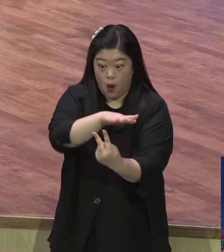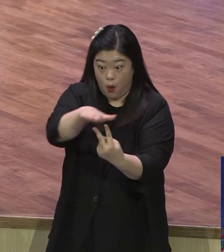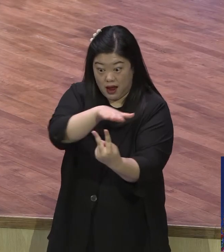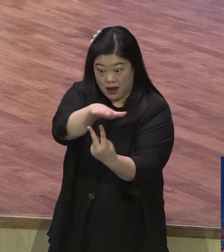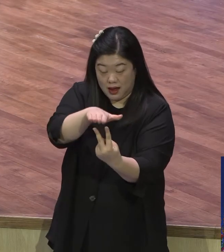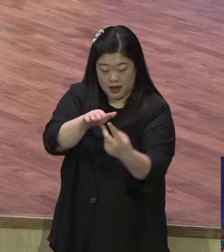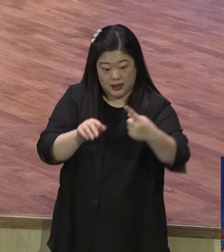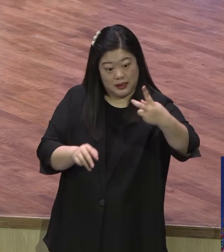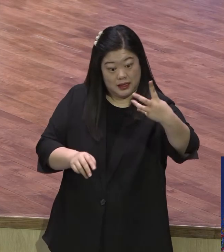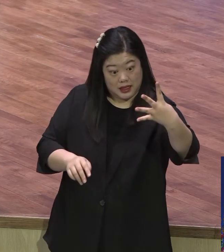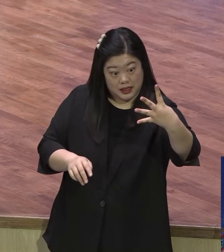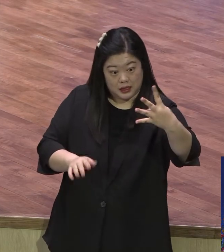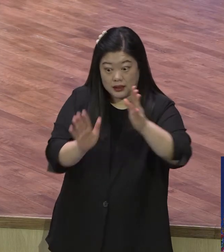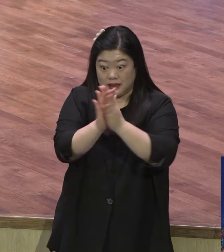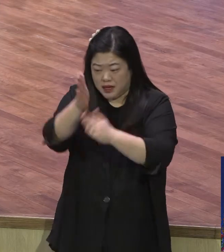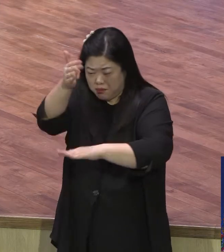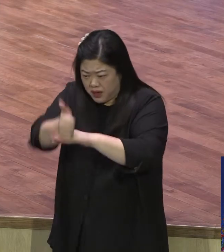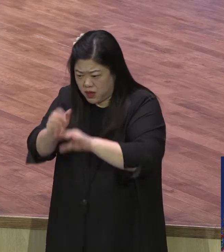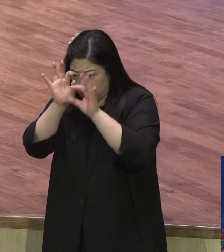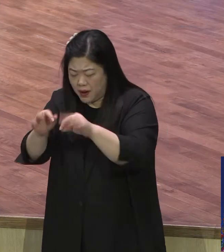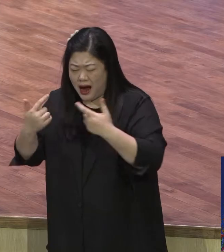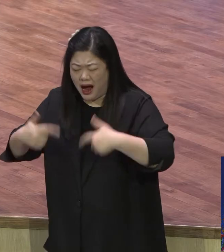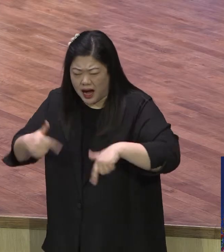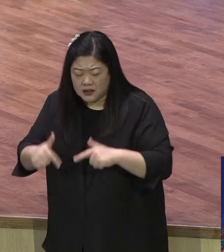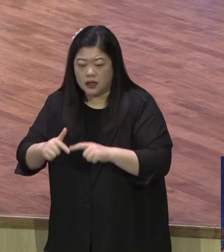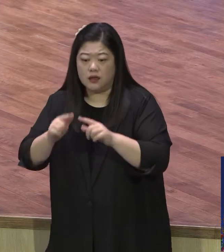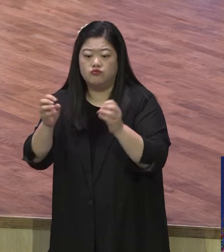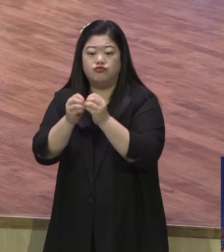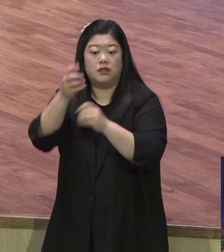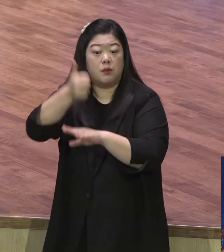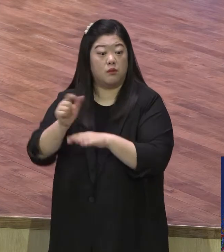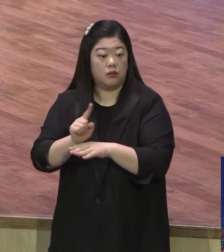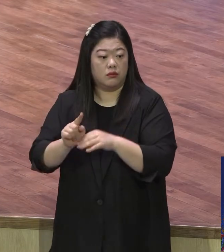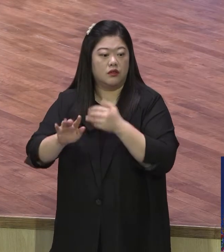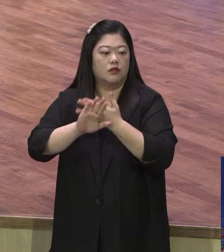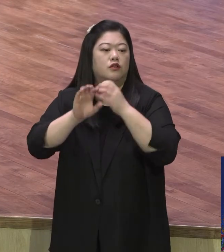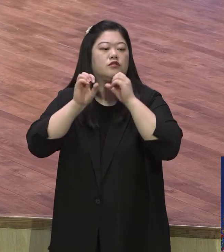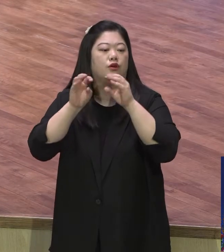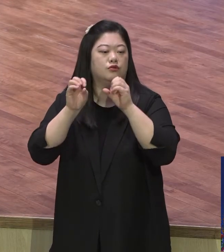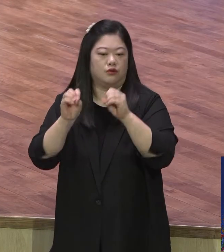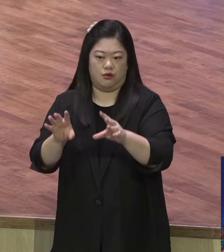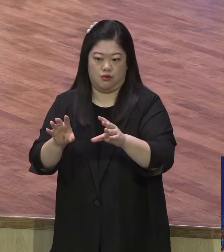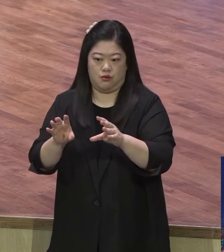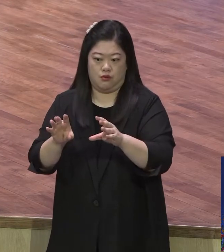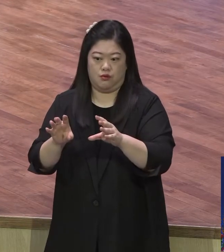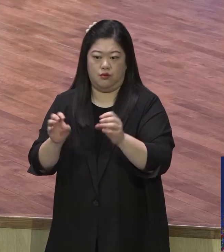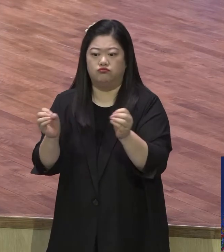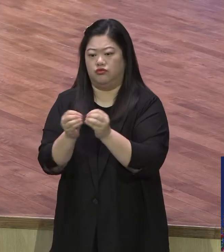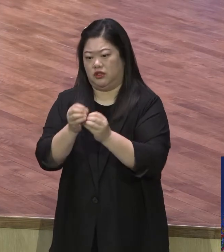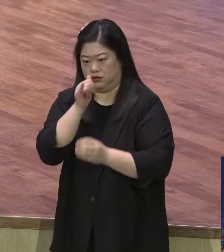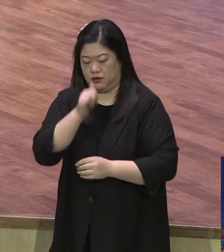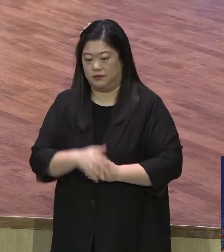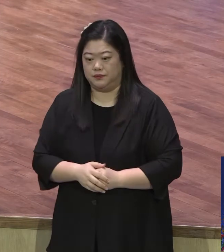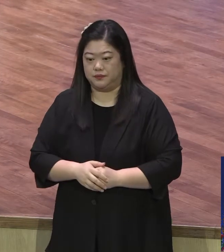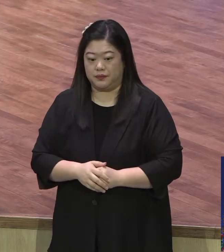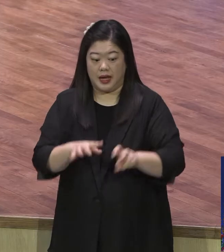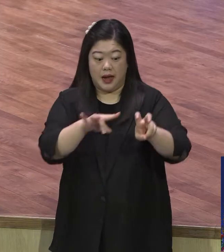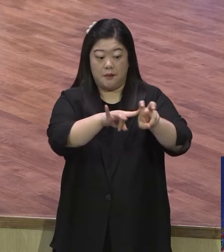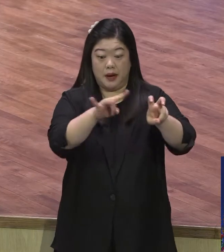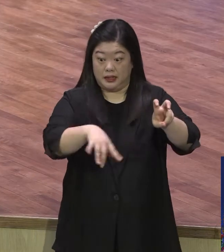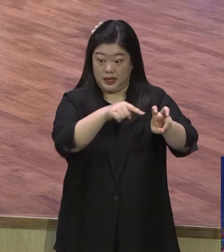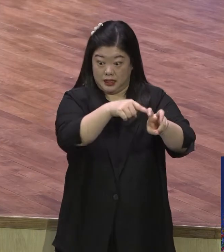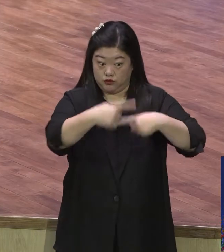그러면서 끝을 맺어요 성교하라고 끝을 맺어요 마태복음은 모든 족속으로 제자로 삼으라